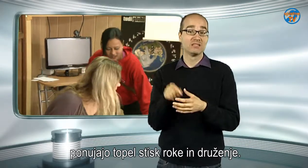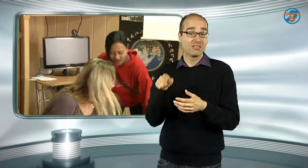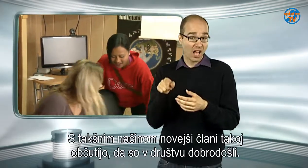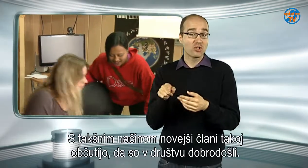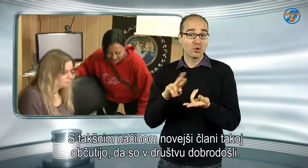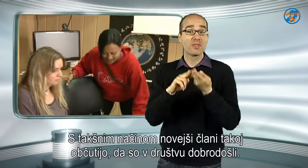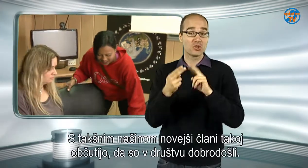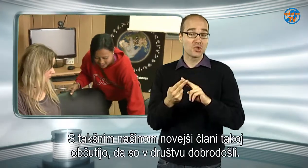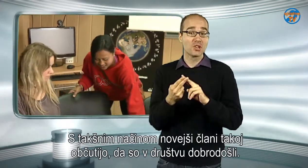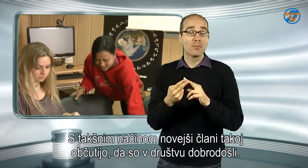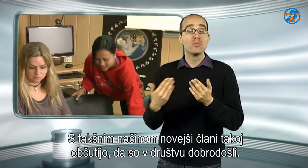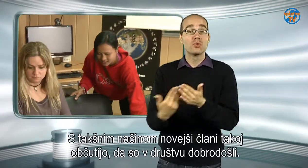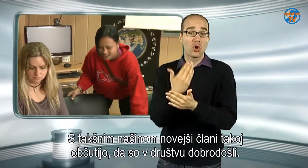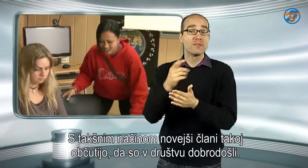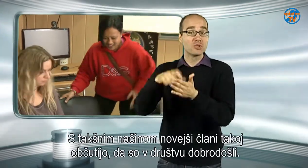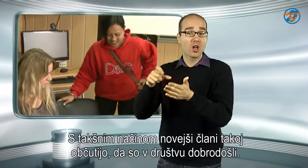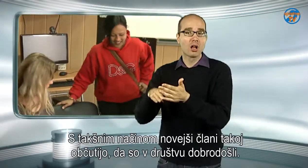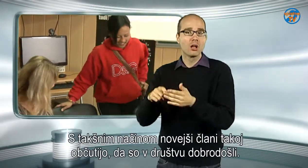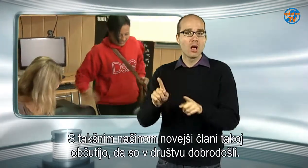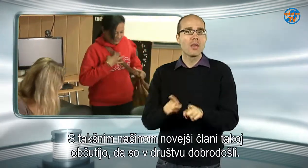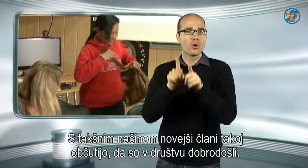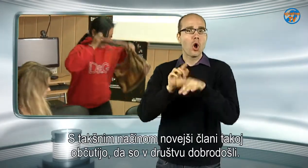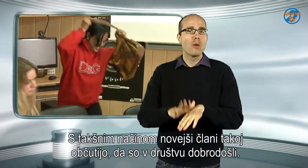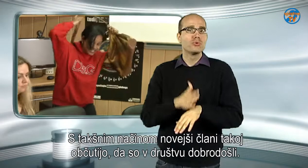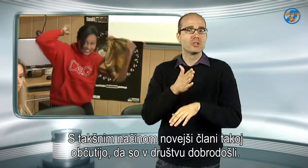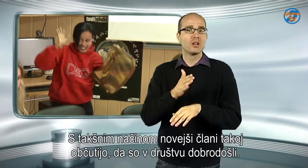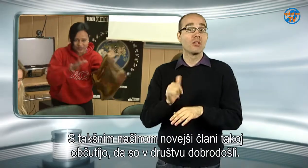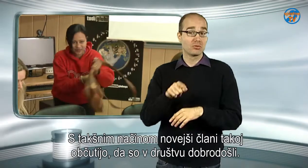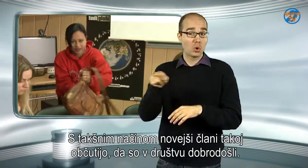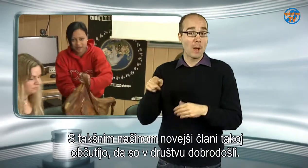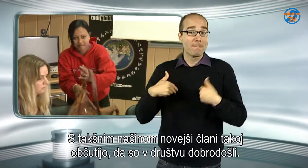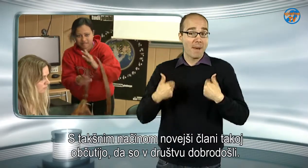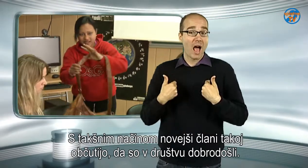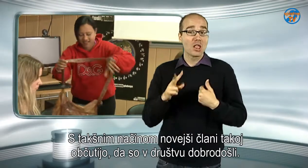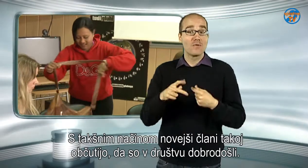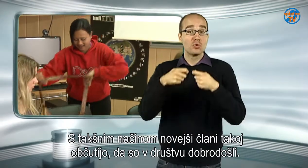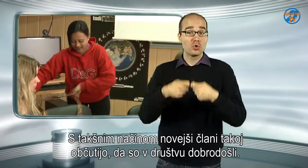S takšnim načinom novejši člani takoj občutijo, da so v društvu dobrodošli.